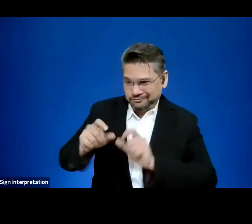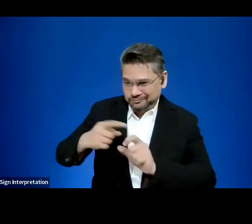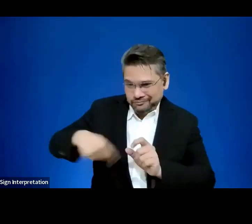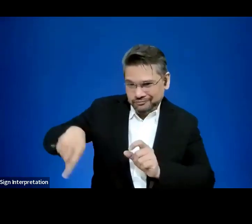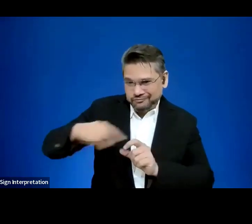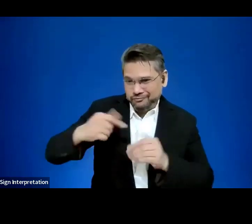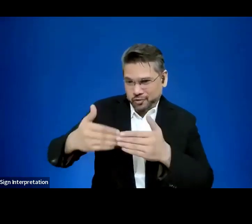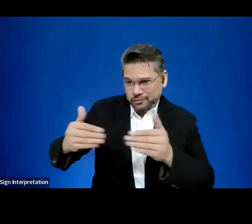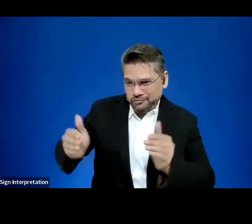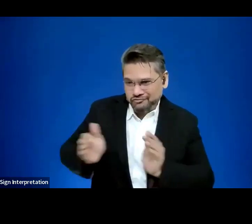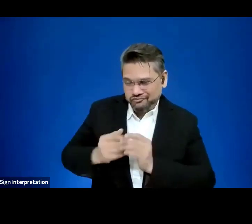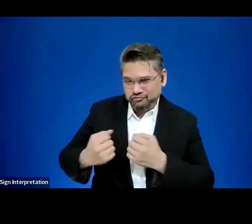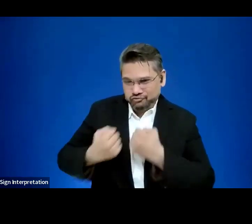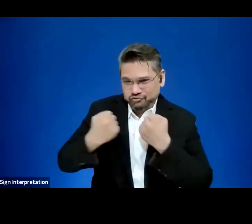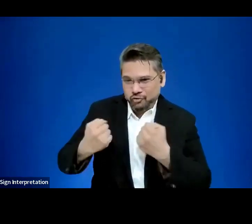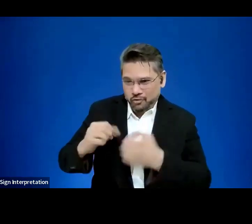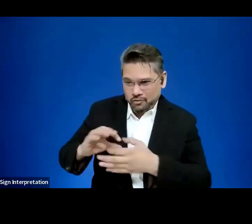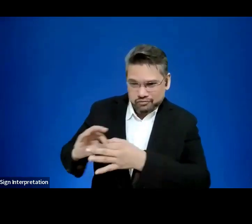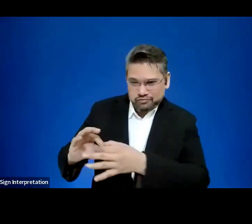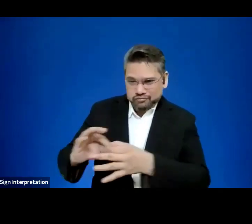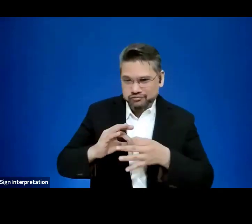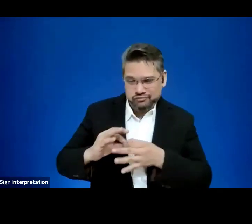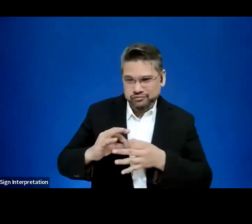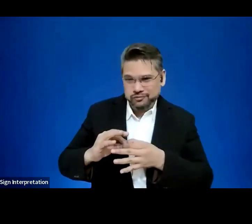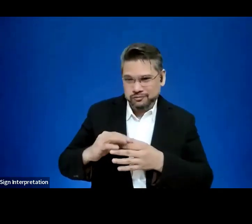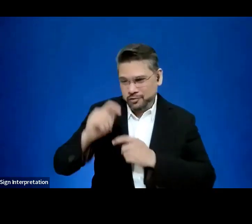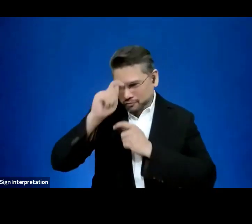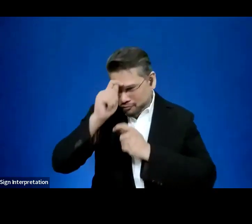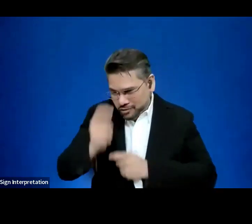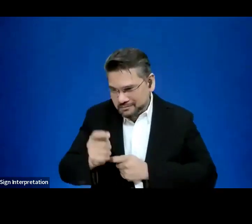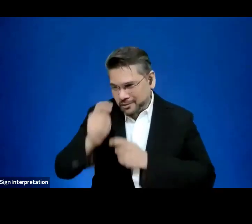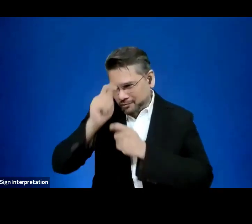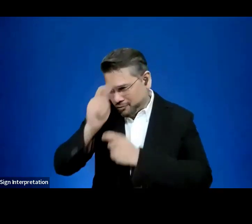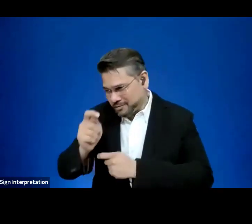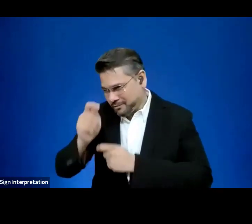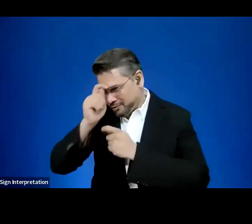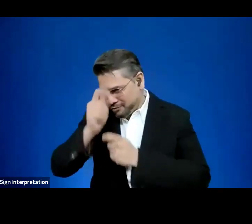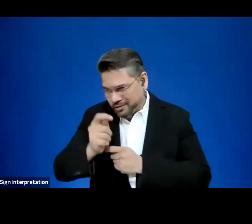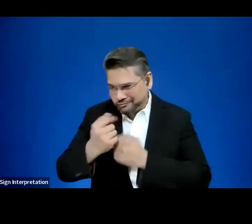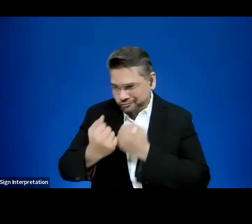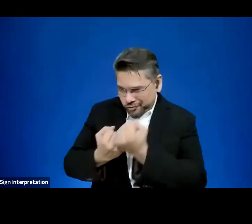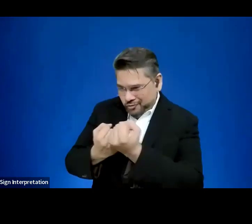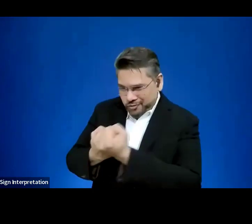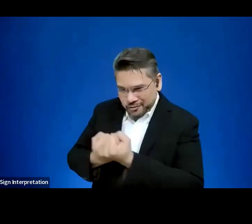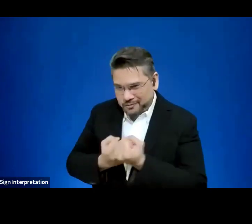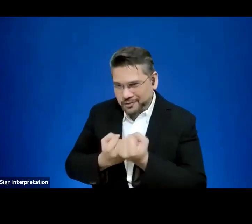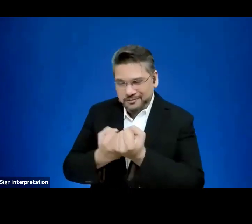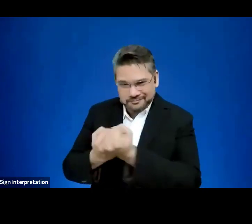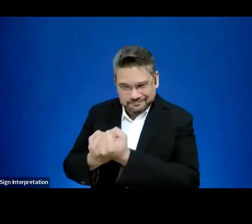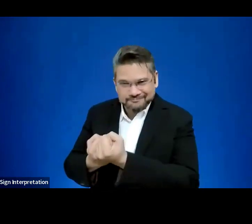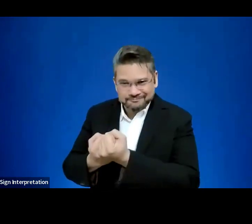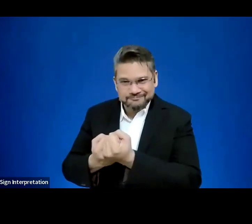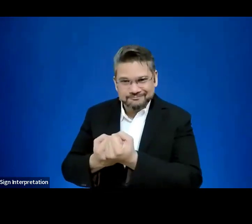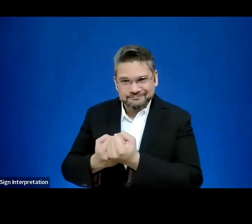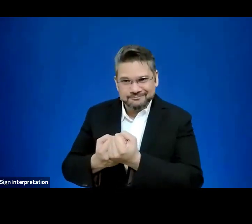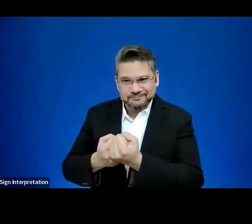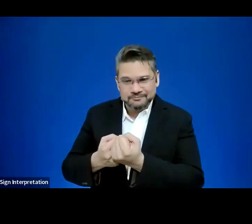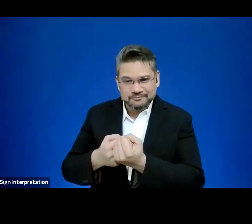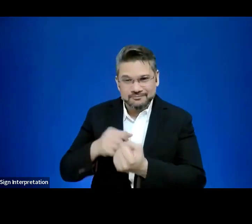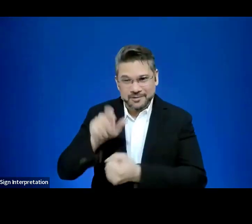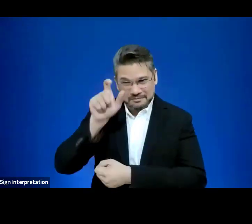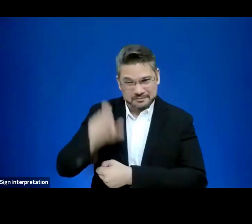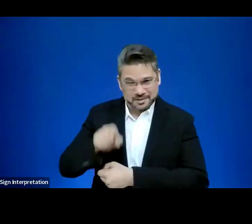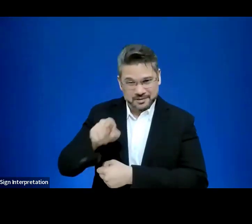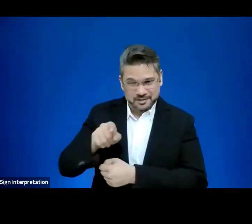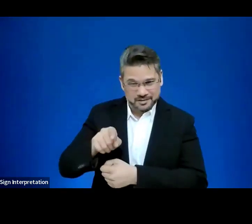何一起生活，我们如何一起成长，我们如何一起来建立我们的社群，来去支